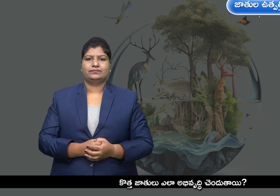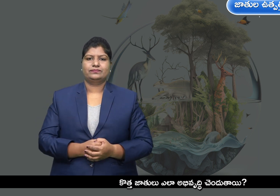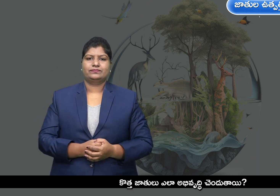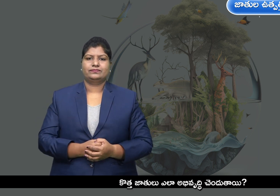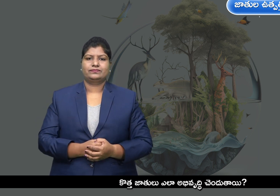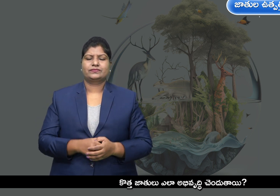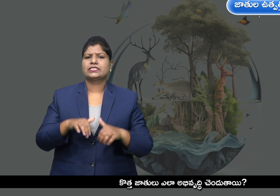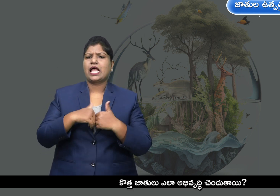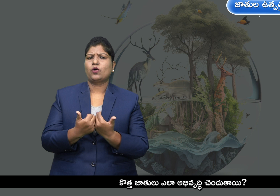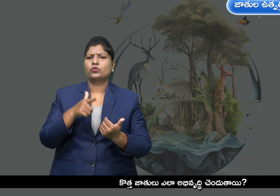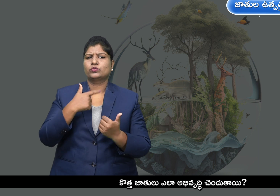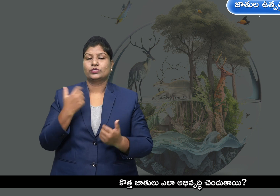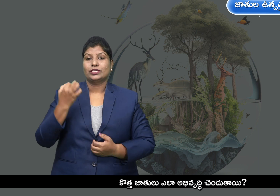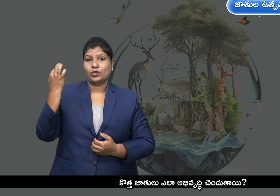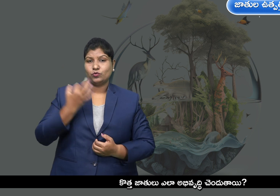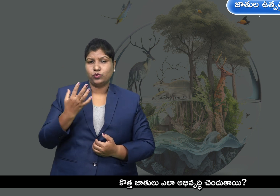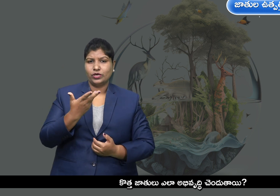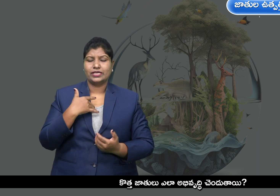కొత్త జాతులు ఎలా అభివృద్ధి చెందుతాయి?